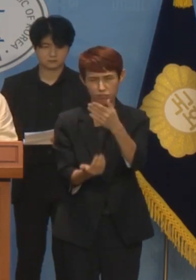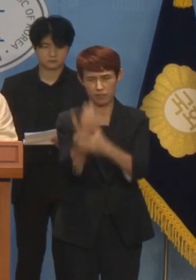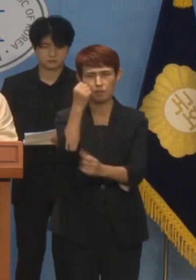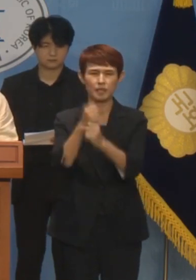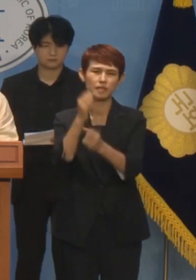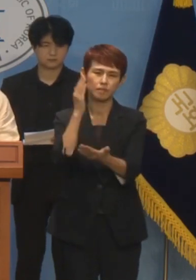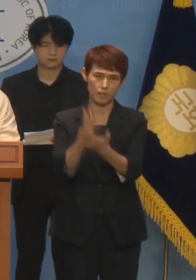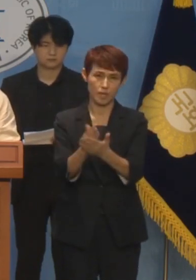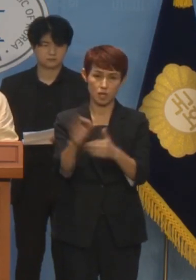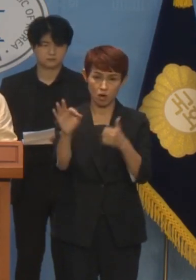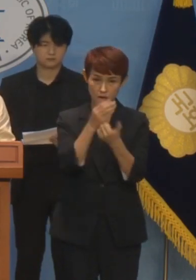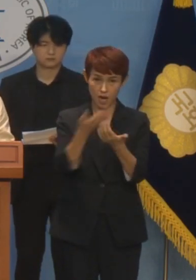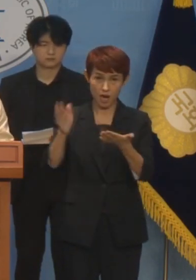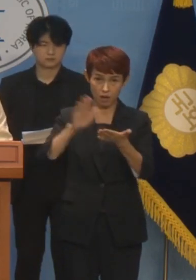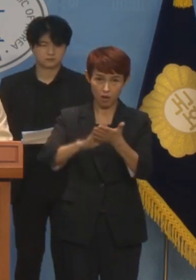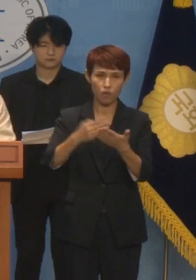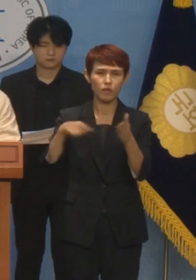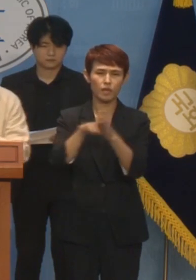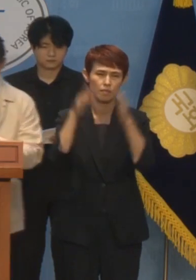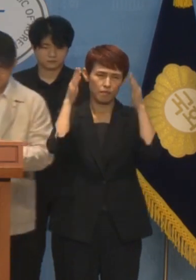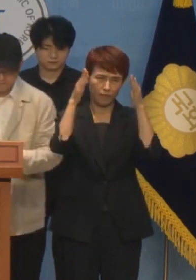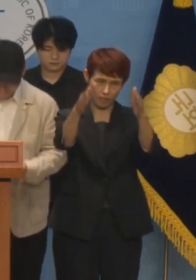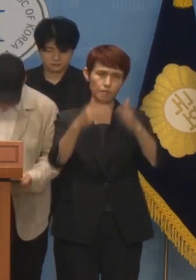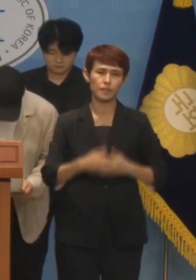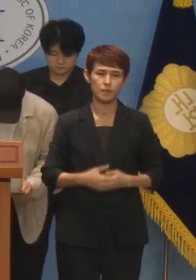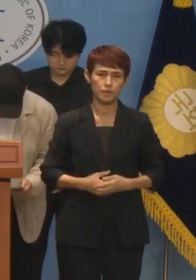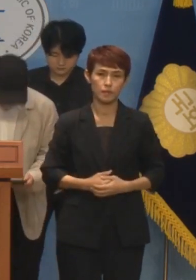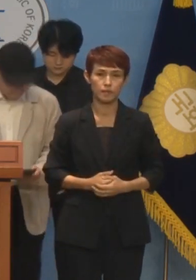할 방향입니다. 감사합니다.